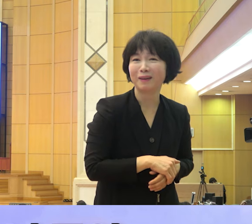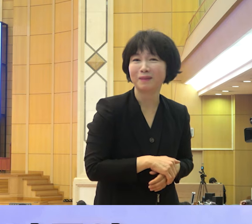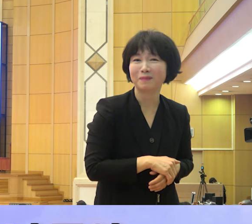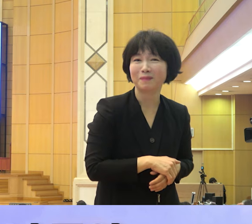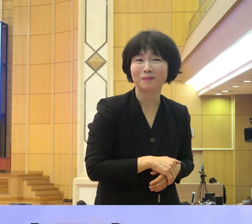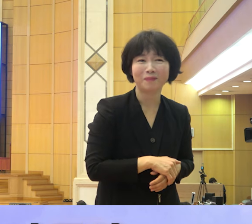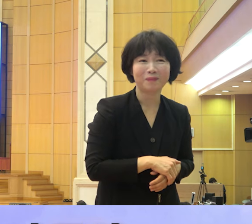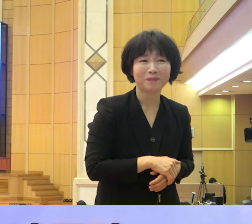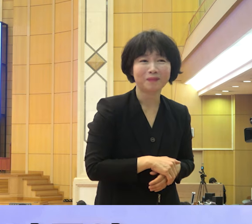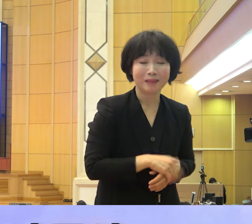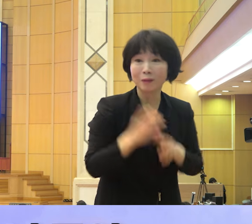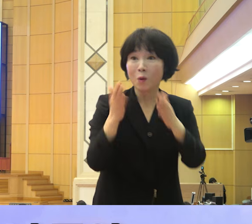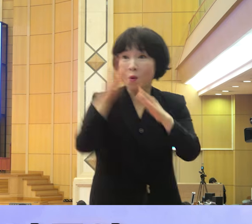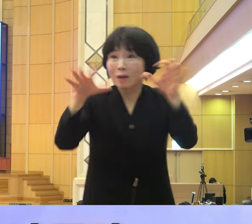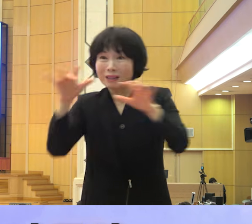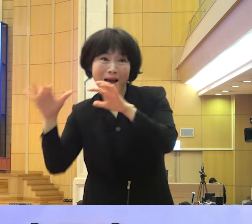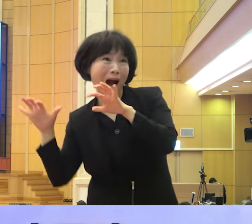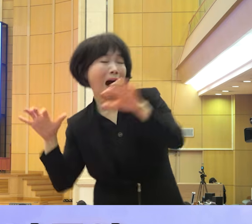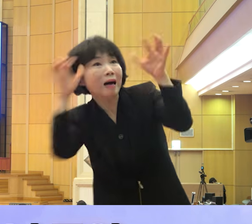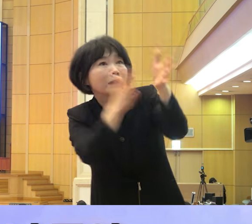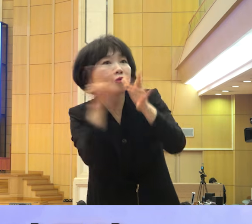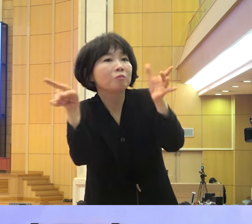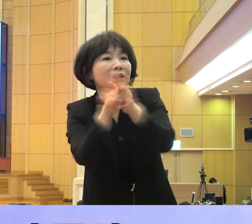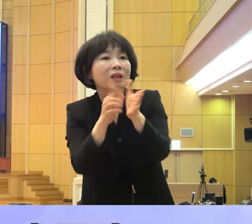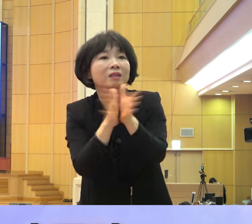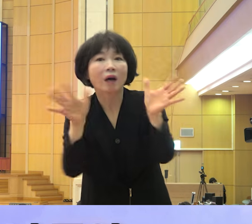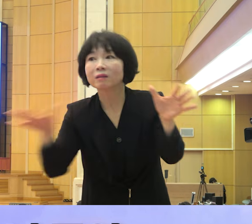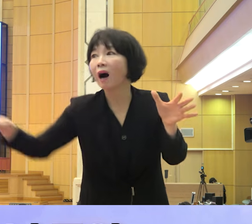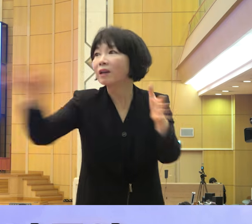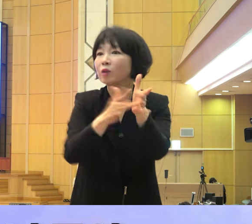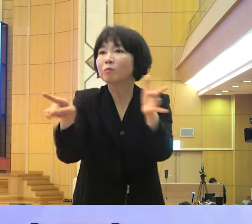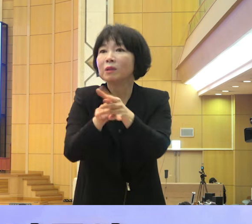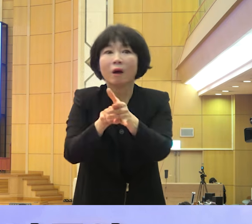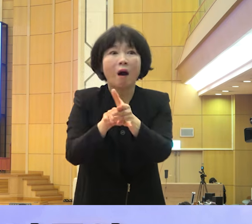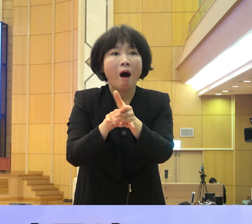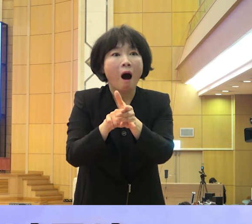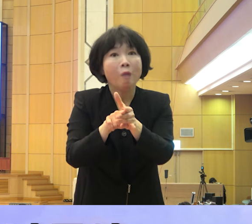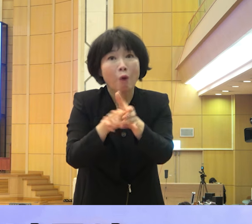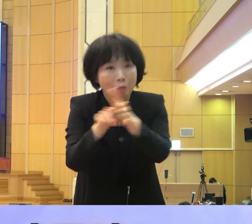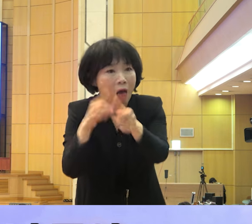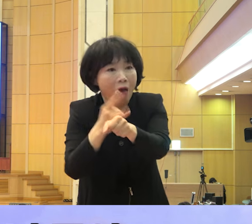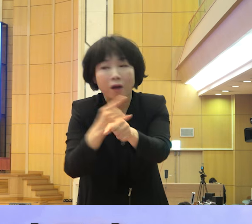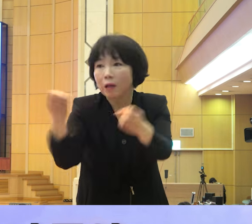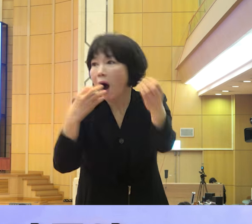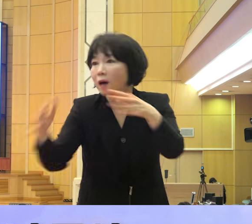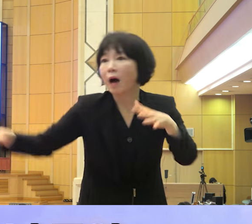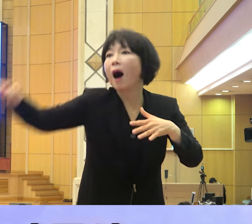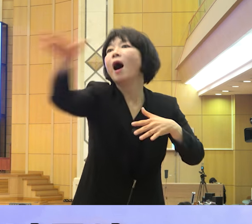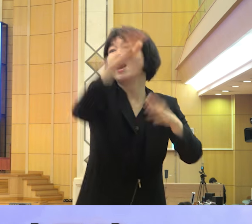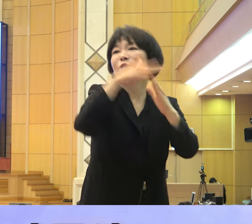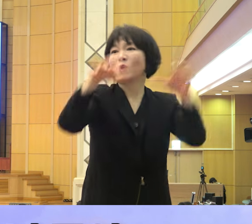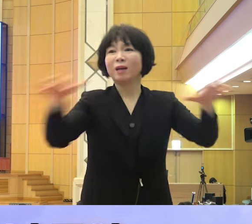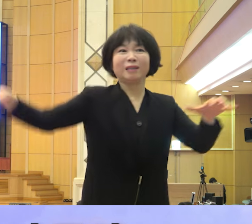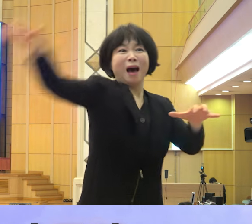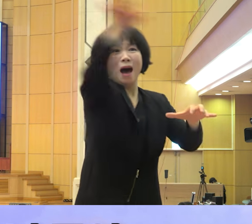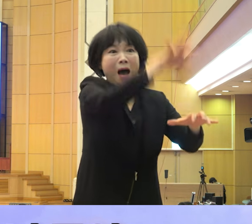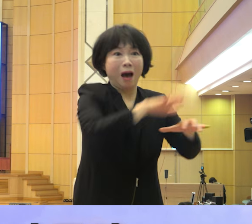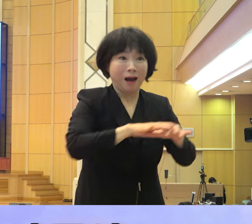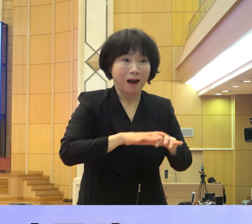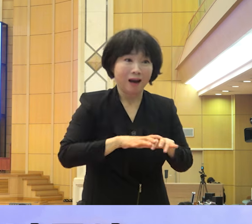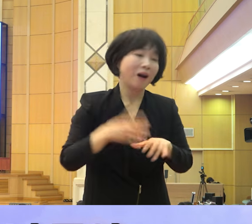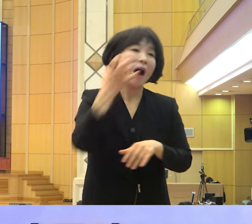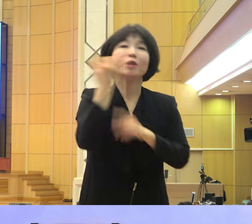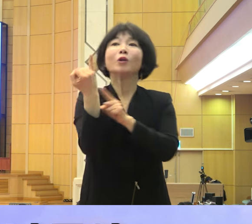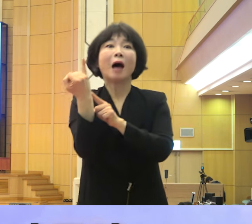이렇게 예수를 믿었거든요. 이제 사마리아 수가 여인도 믿었고, 사마리아 그 동네 마을 사람도 수가